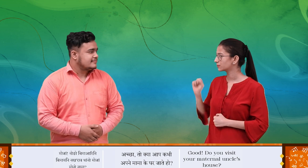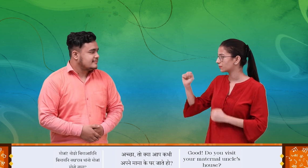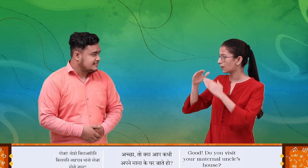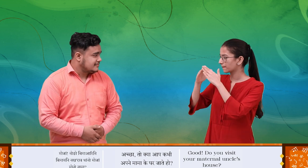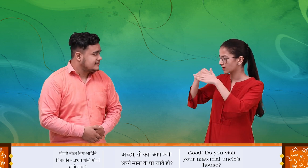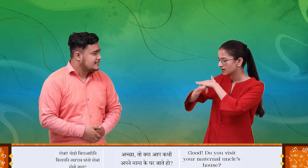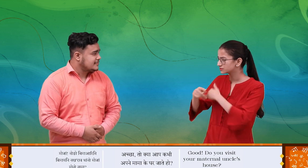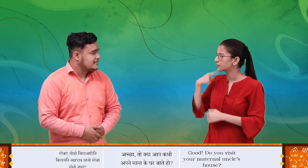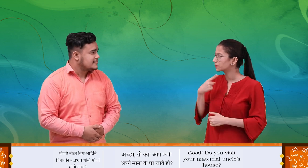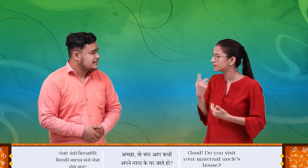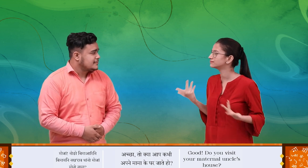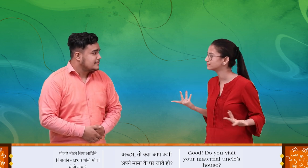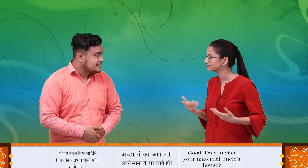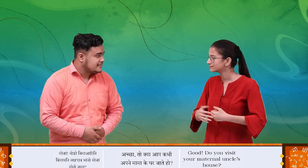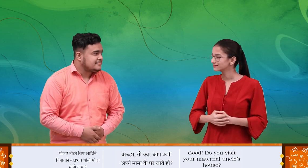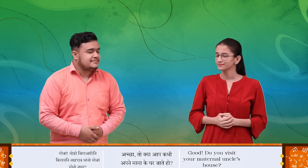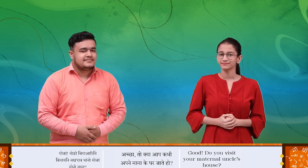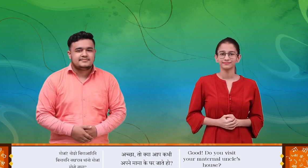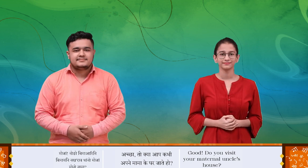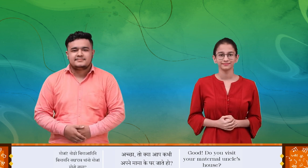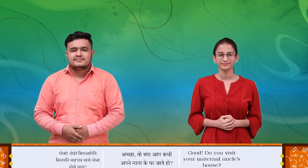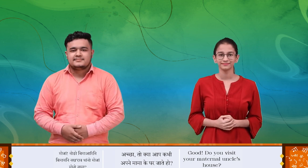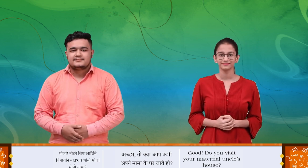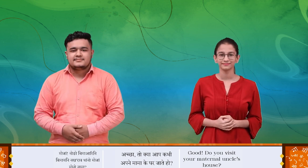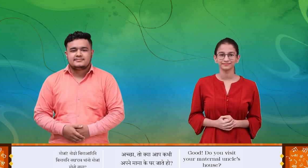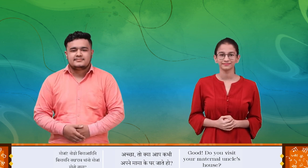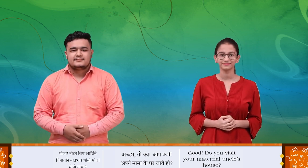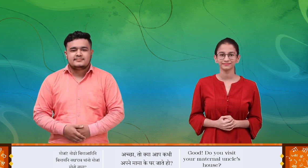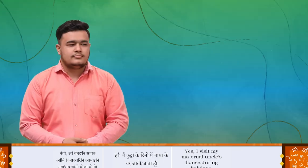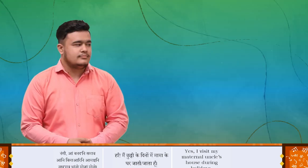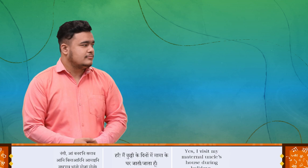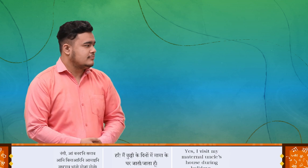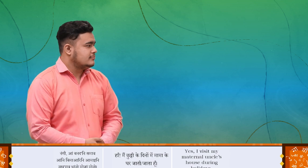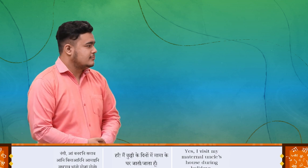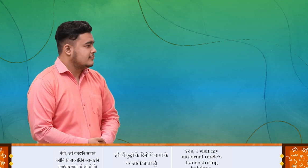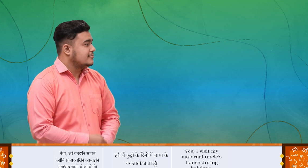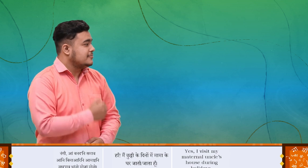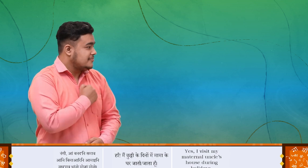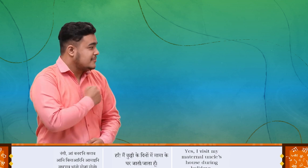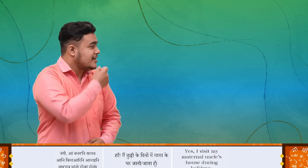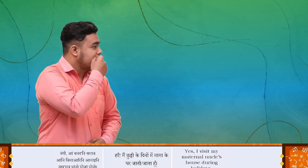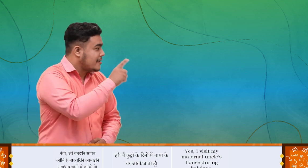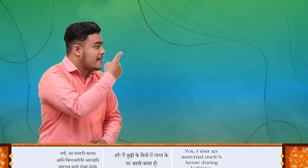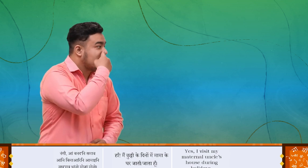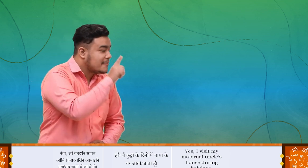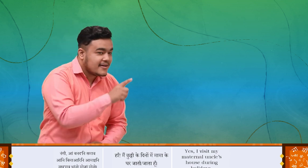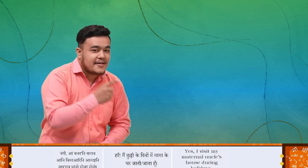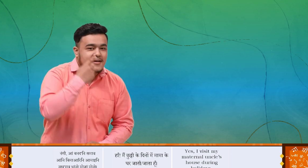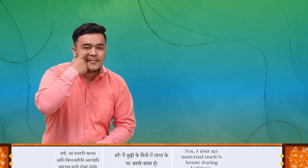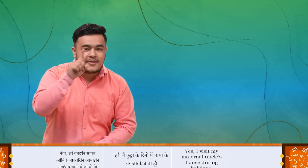मोजां, नों बिमारिनि बिमायनि नखराव थाङो नामा? नंगौ, आं बन्दनि